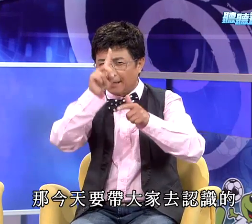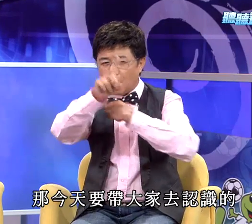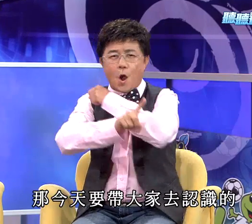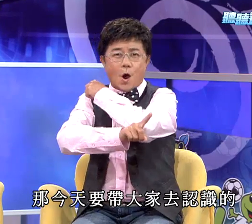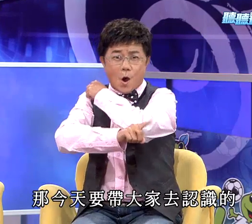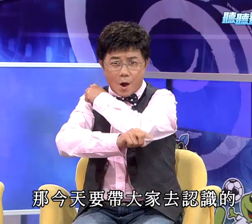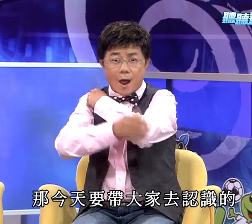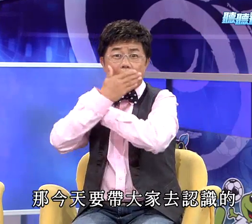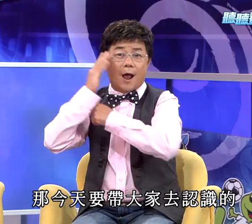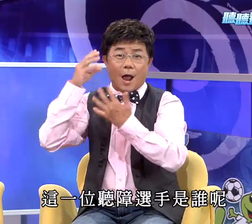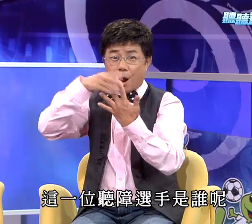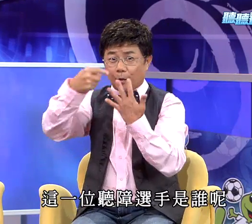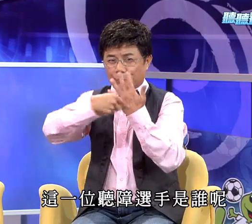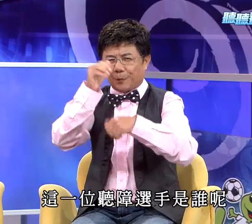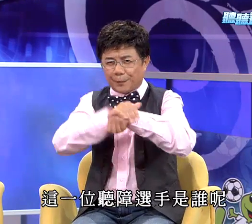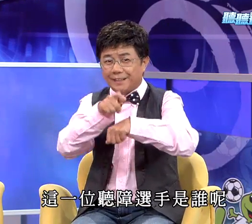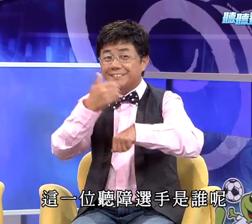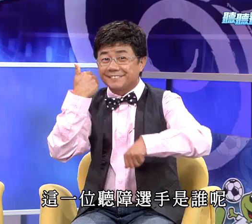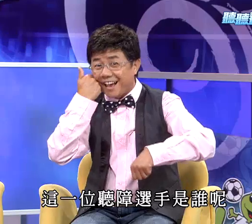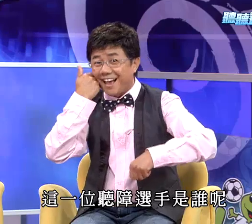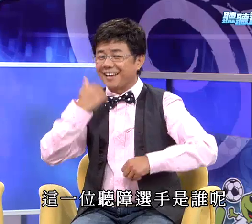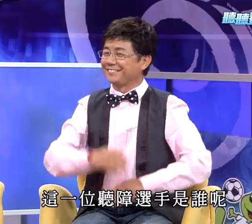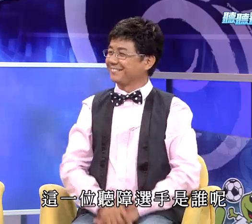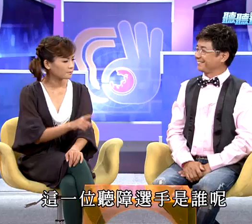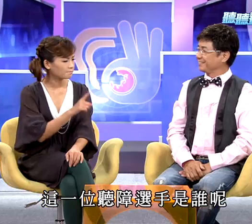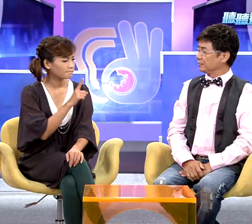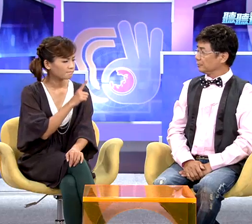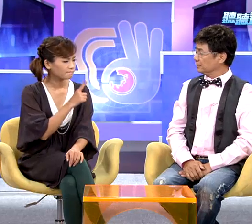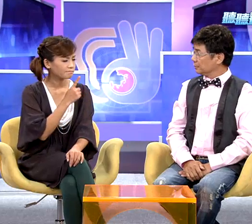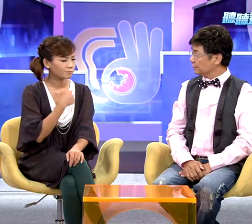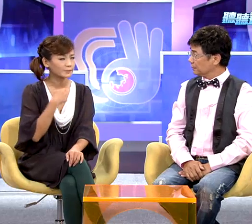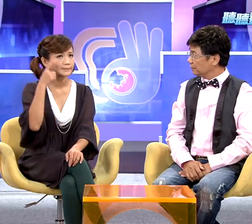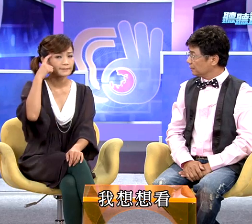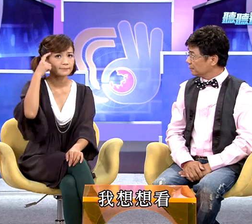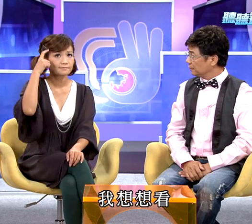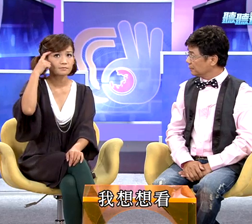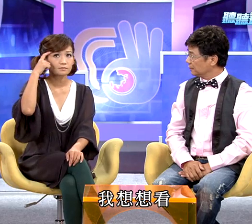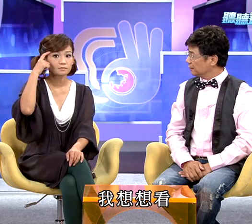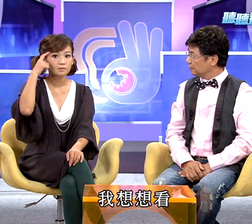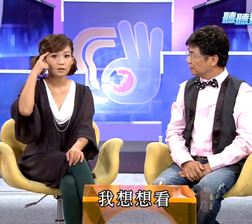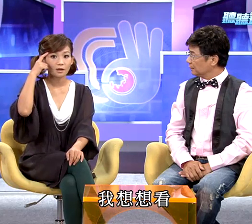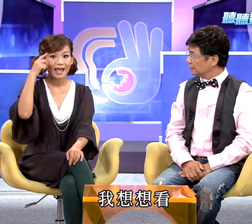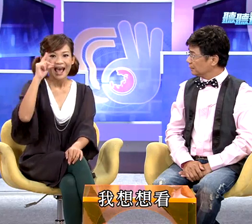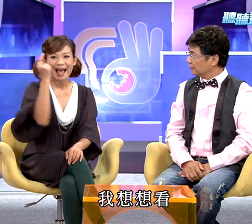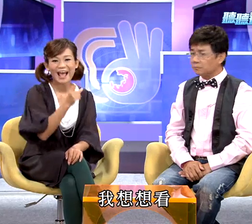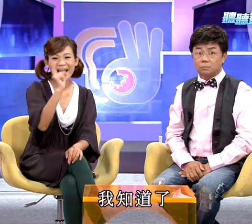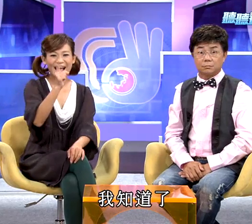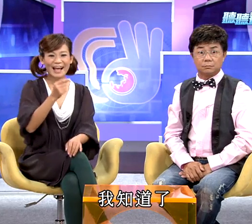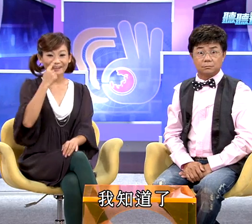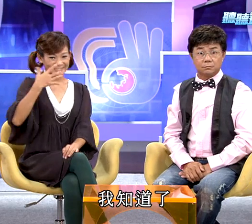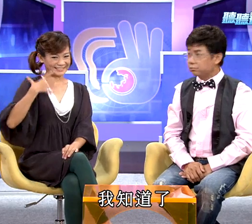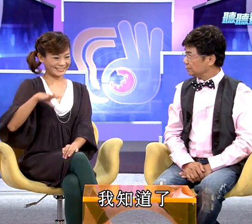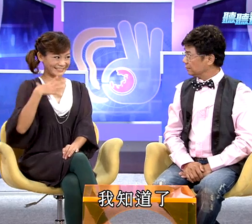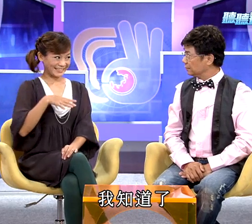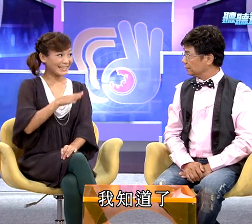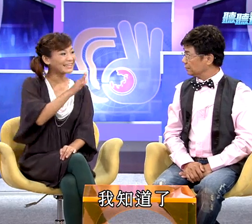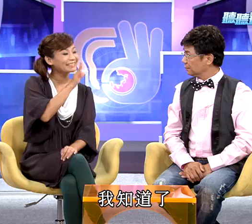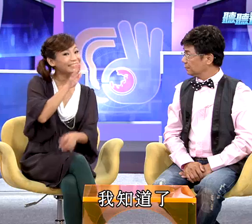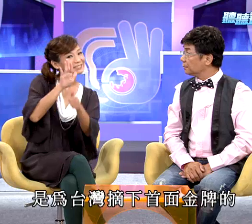认识的这一位听障选手是谁呢？ 我想想看，啊，我知道了，是为